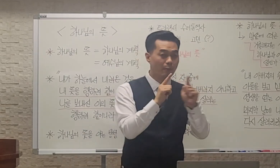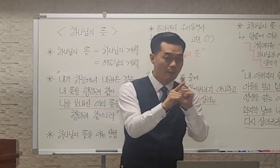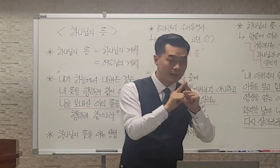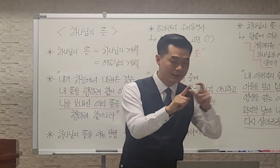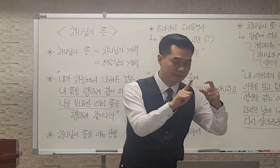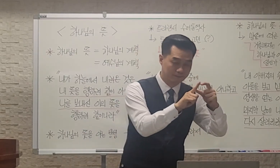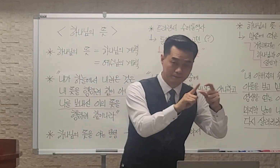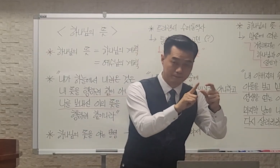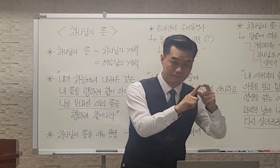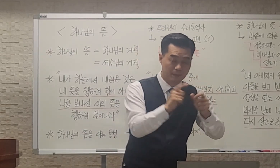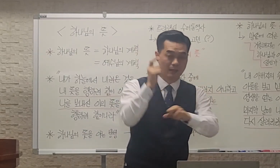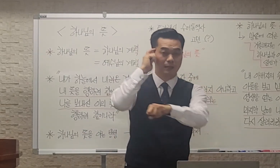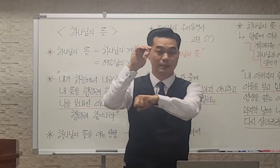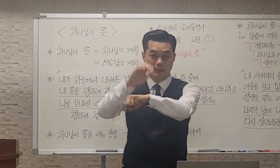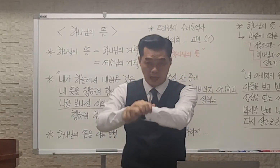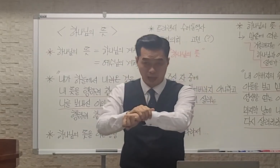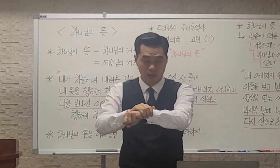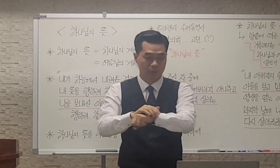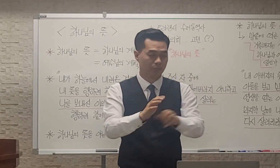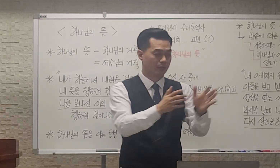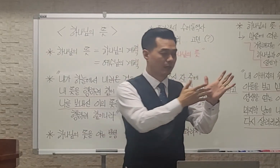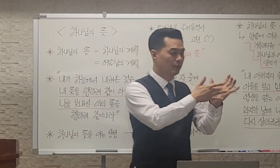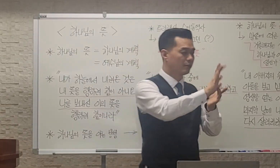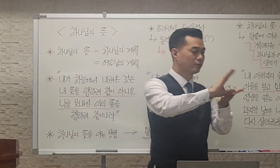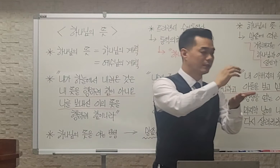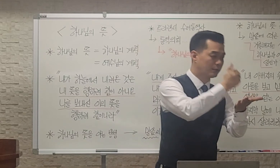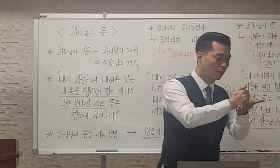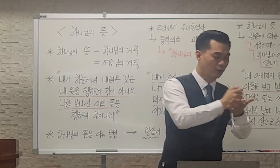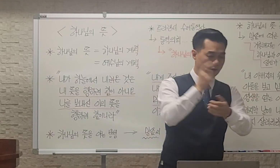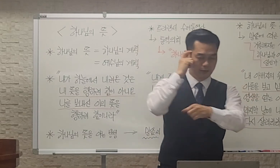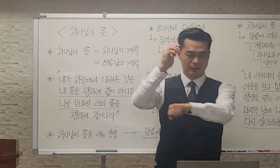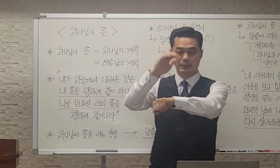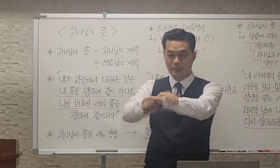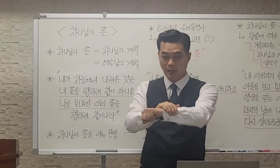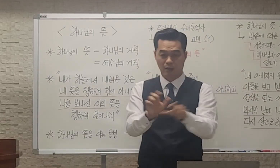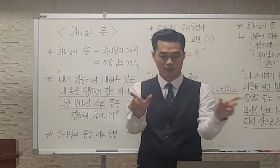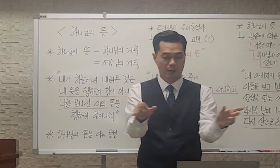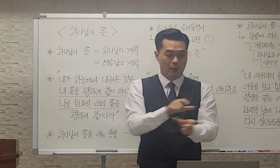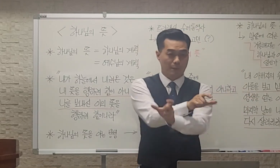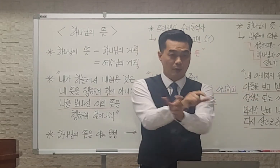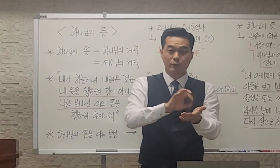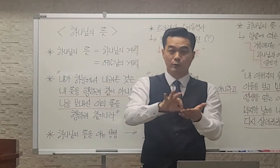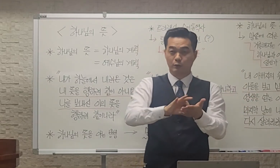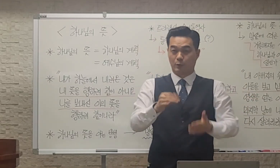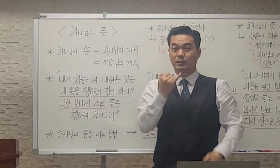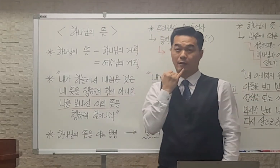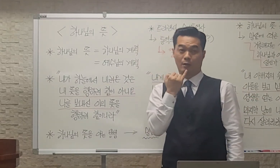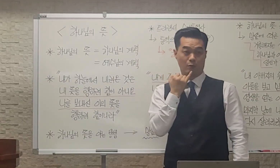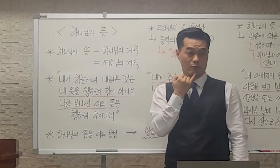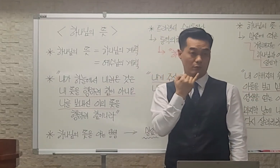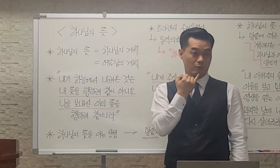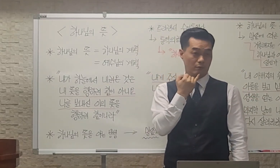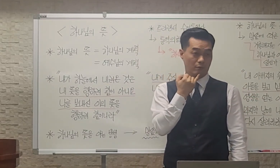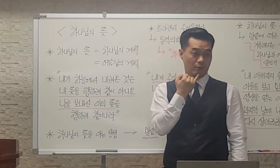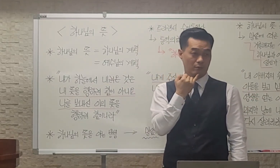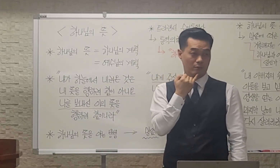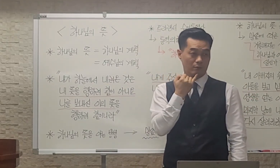하나님의 말씀, 지혜, 예수 그리스도, 지혜. 바꿔서 써도 괜찮아요.